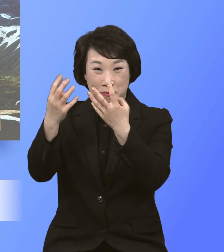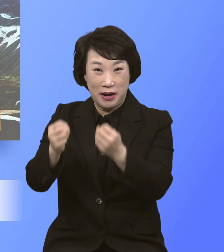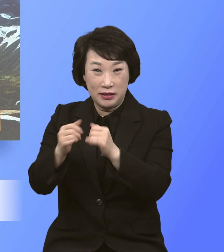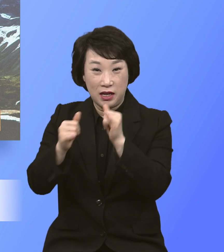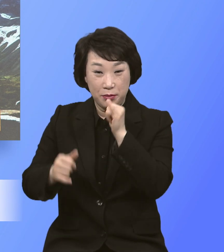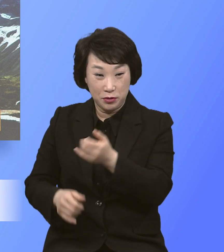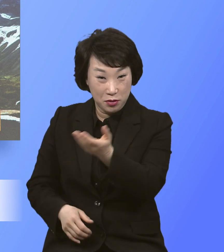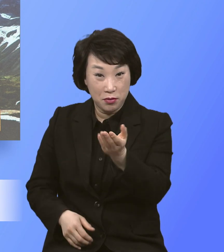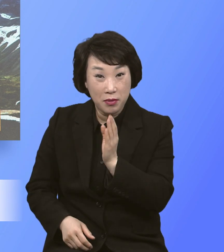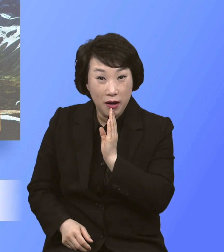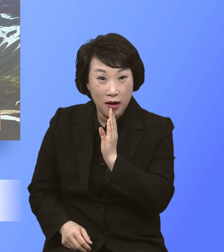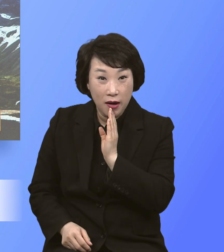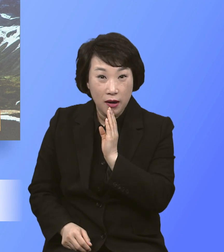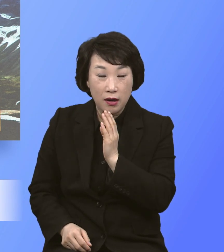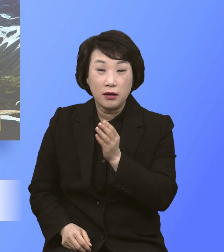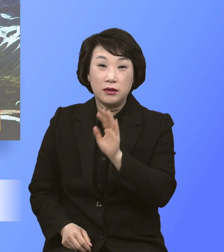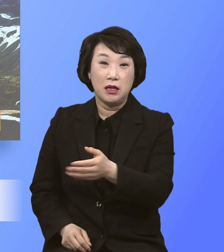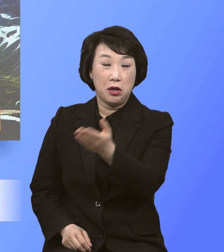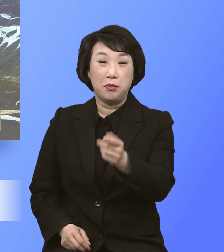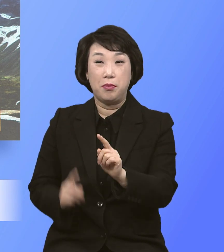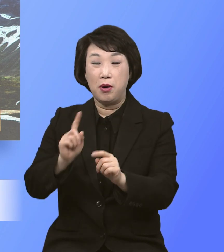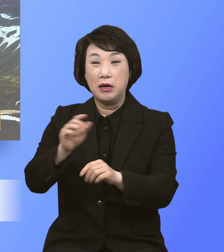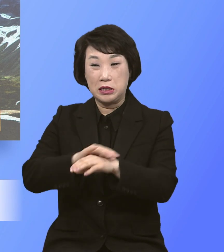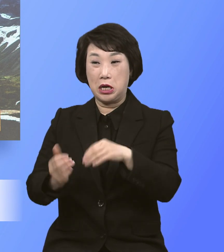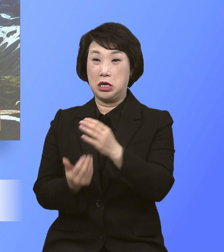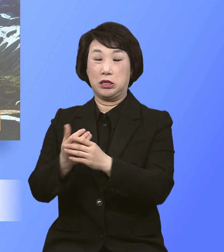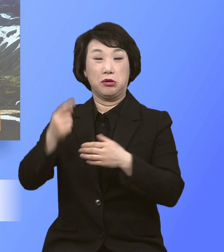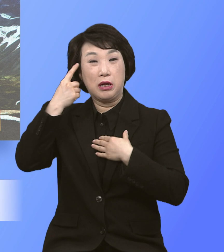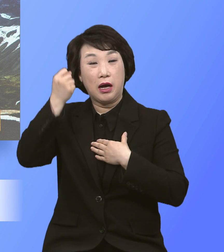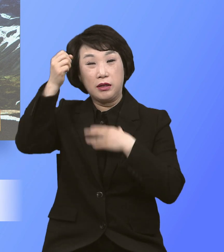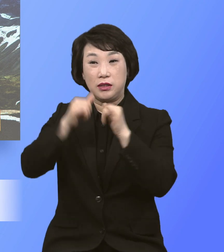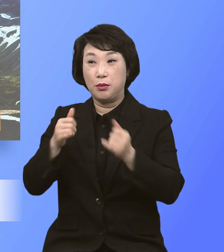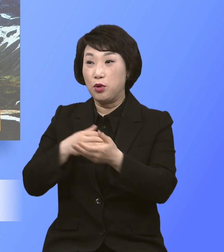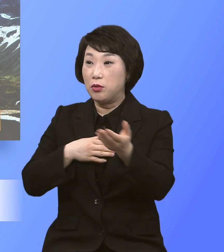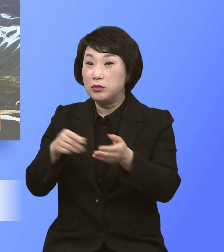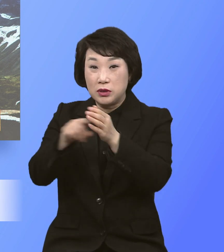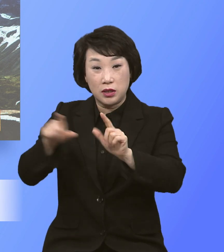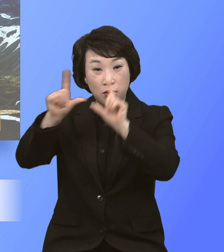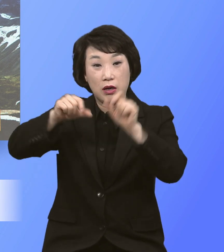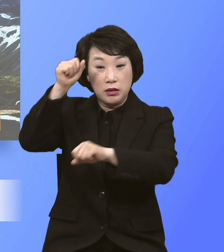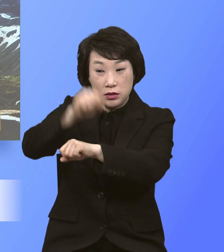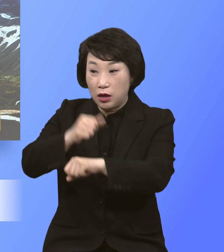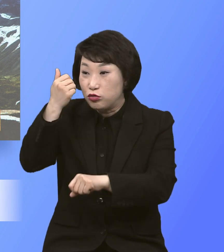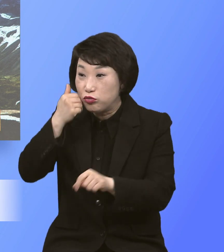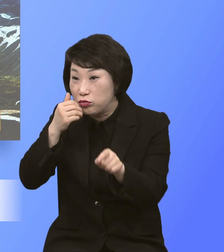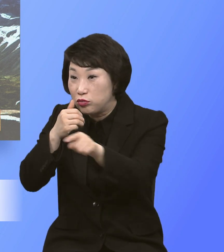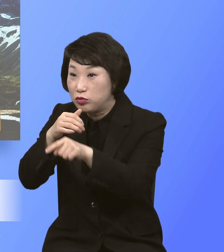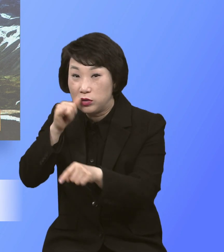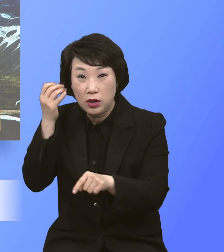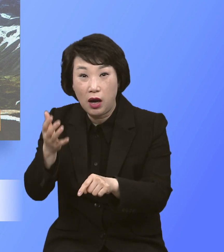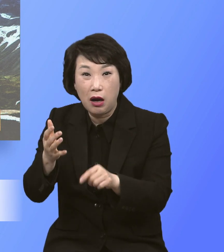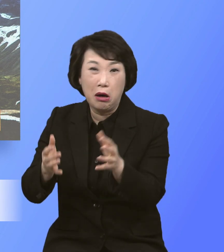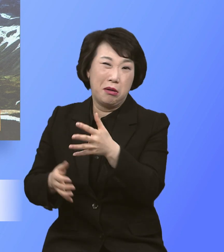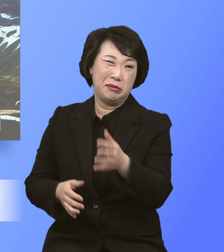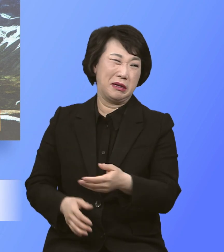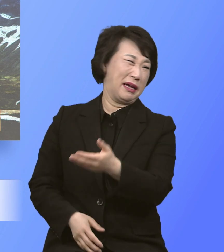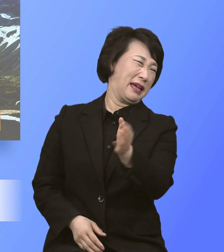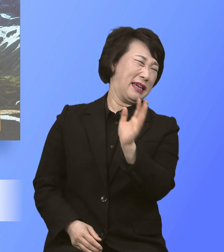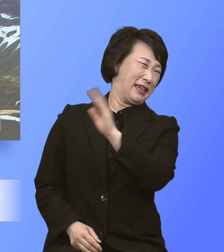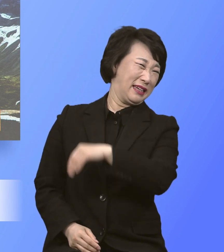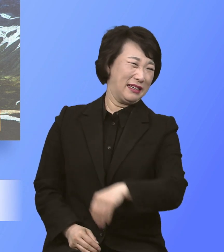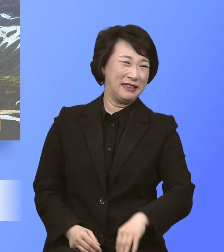사람, 여러분 자기간이 잘났다는 사람 신앙생활 잘하는 거 봤어요. 집불도